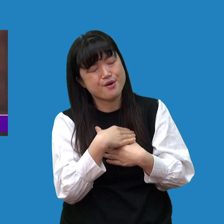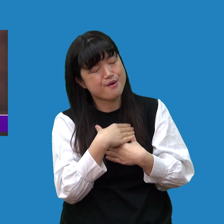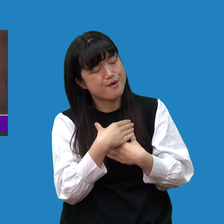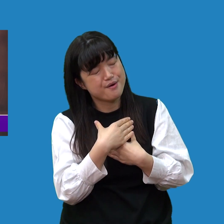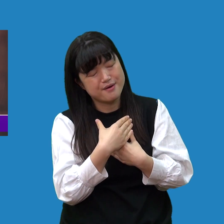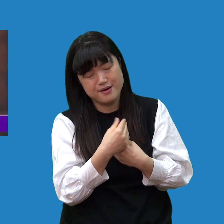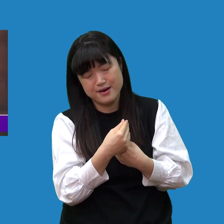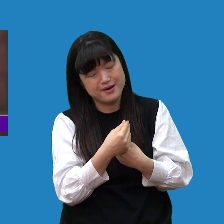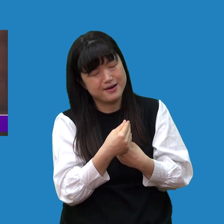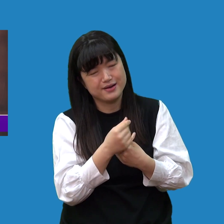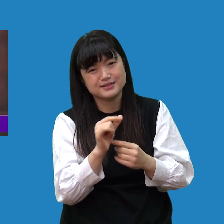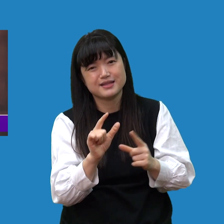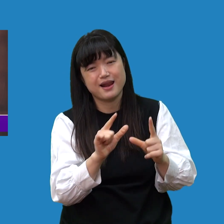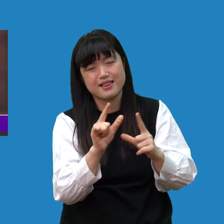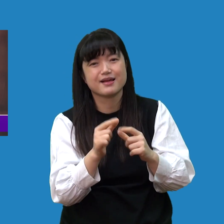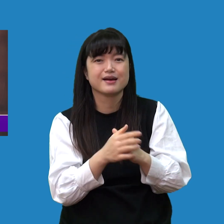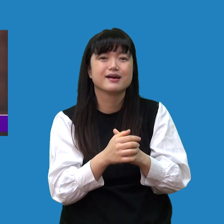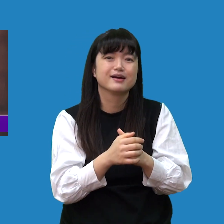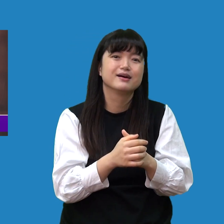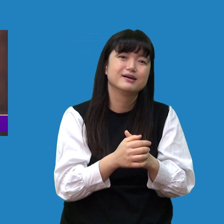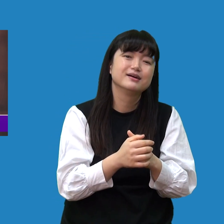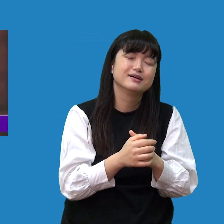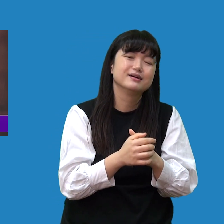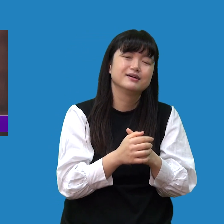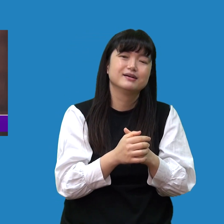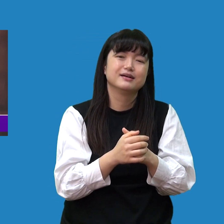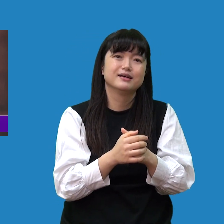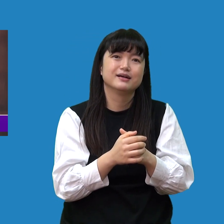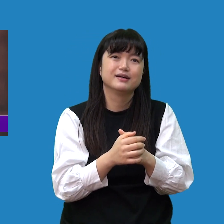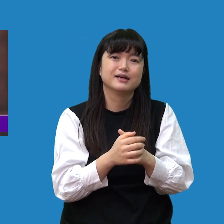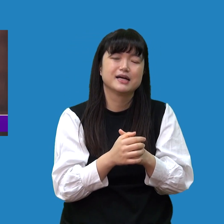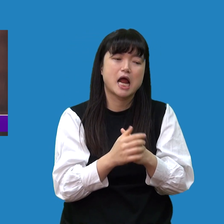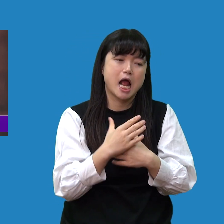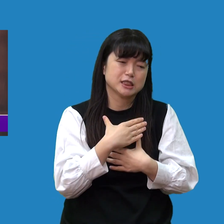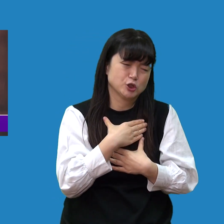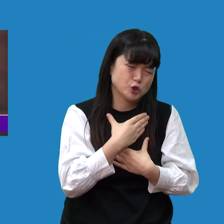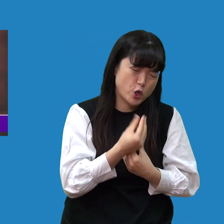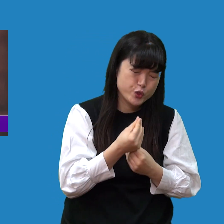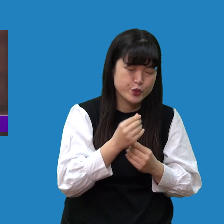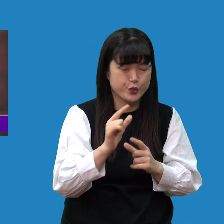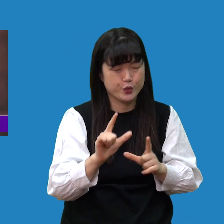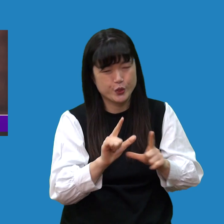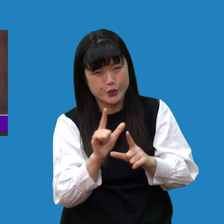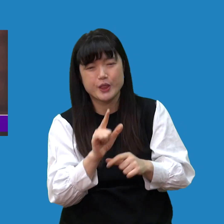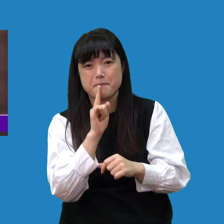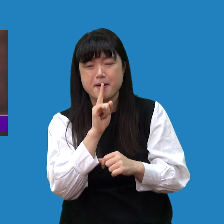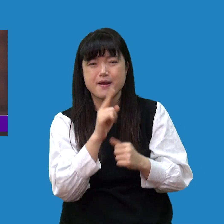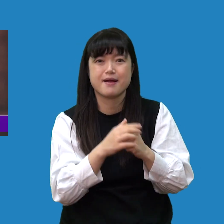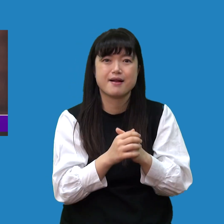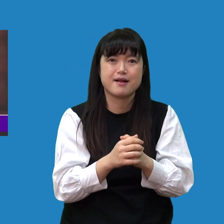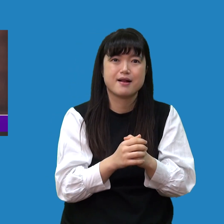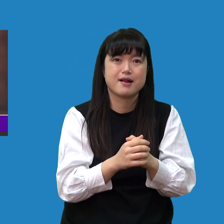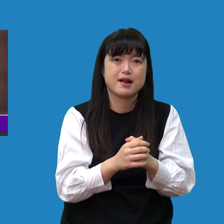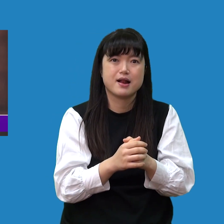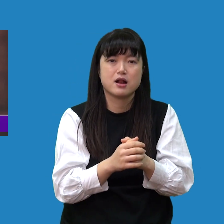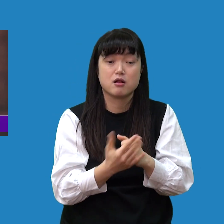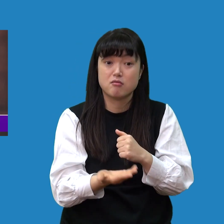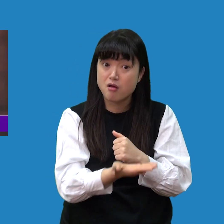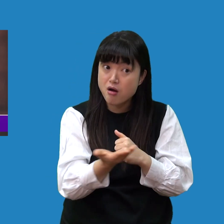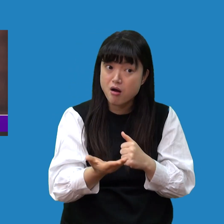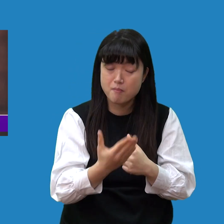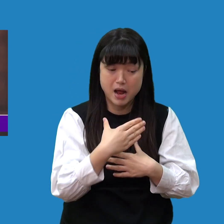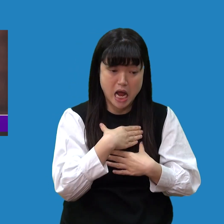safely, 이렇게 영어 번역은 대부분 번역하고 있어요. 안전하게 살았다 이 말이에요. 안전하게.